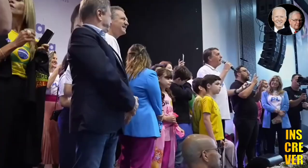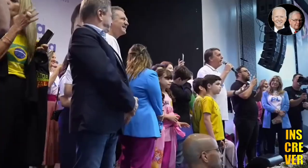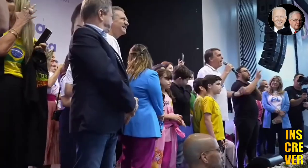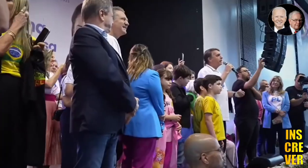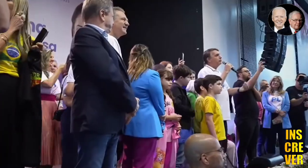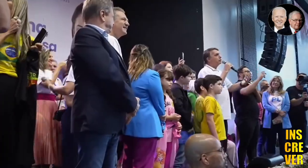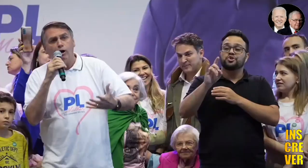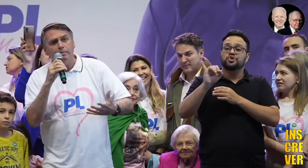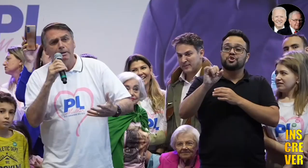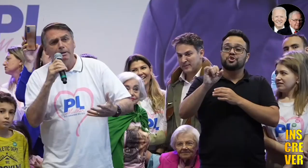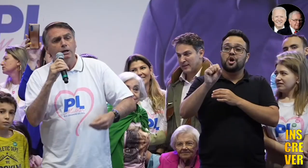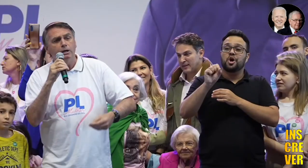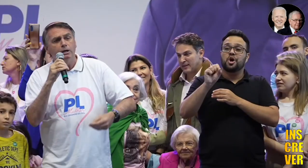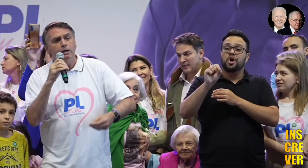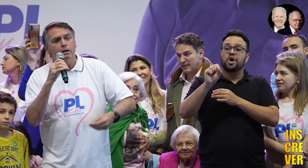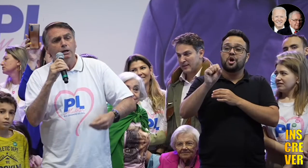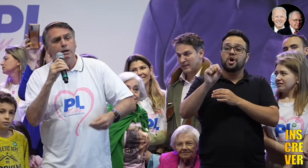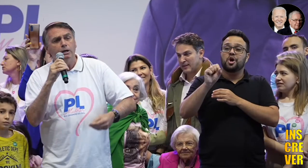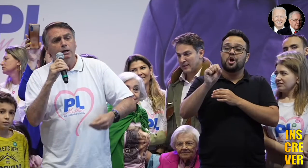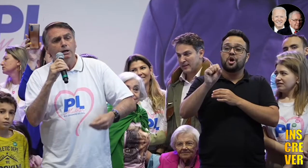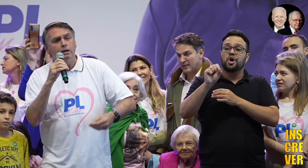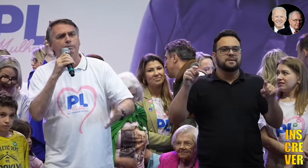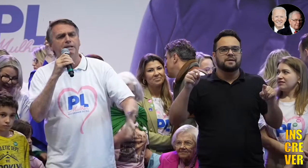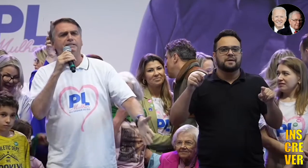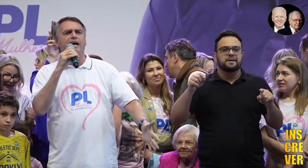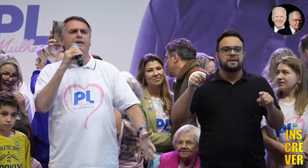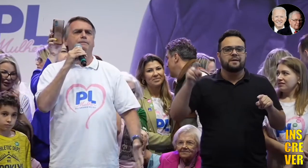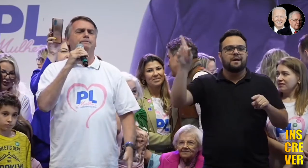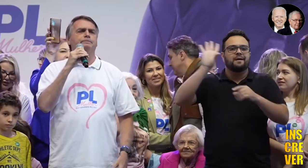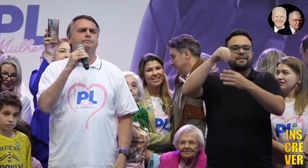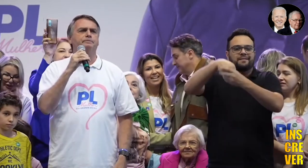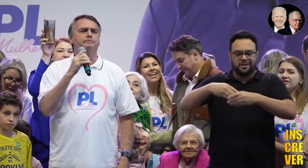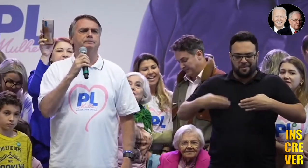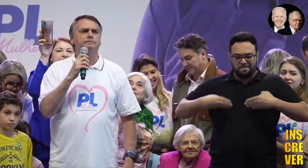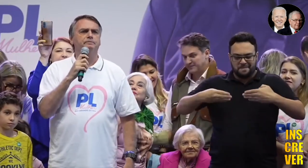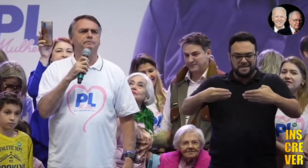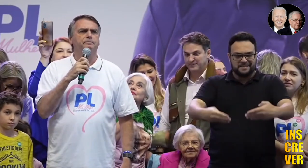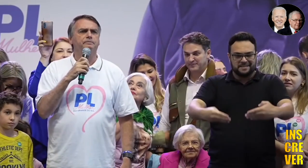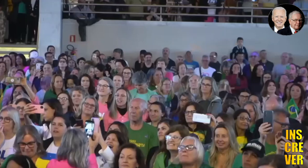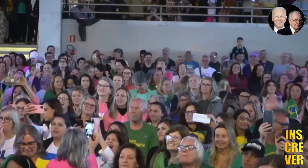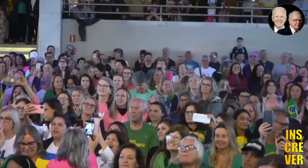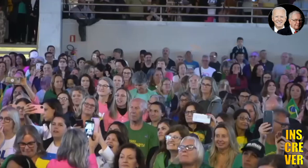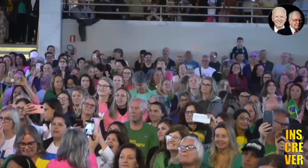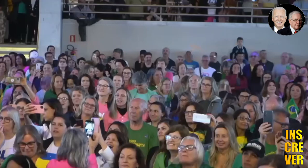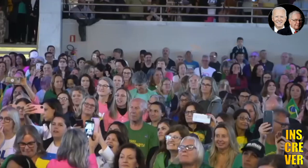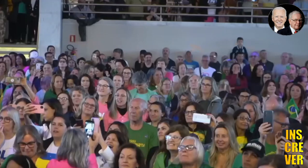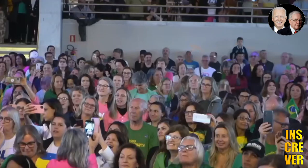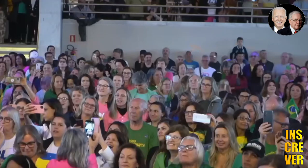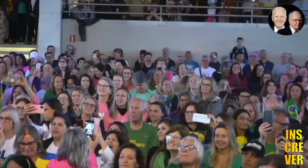aquela baleia some com os vídeos do seu ministério.